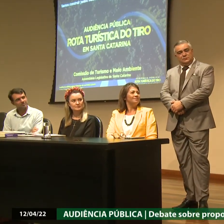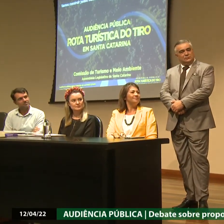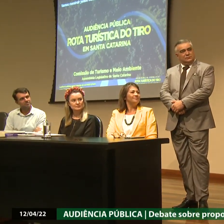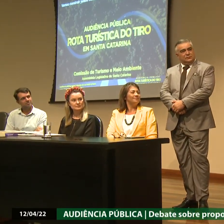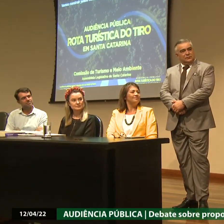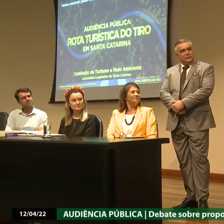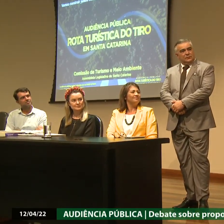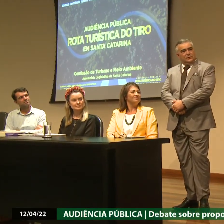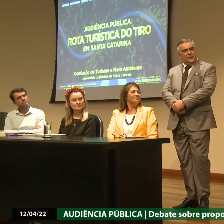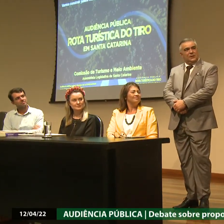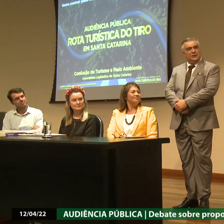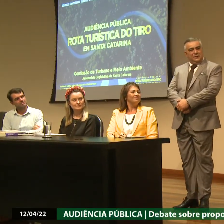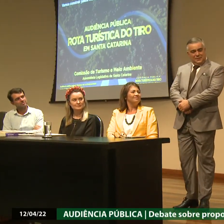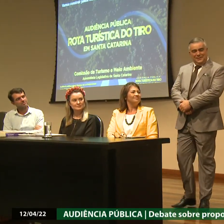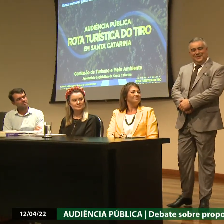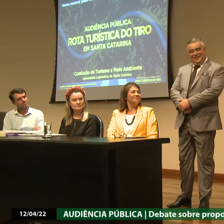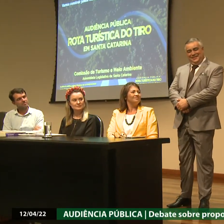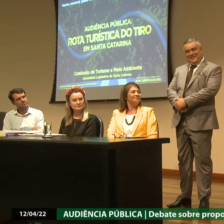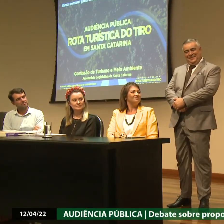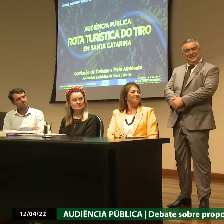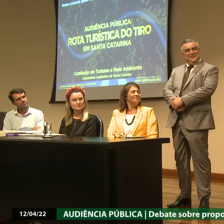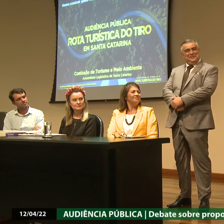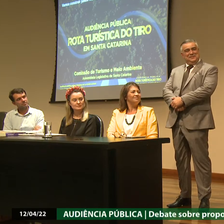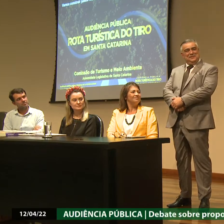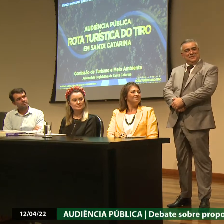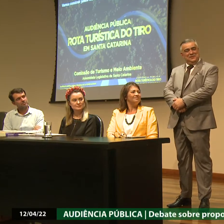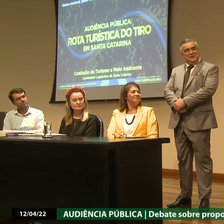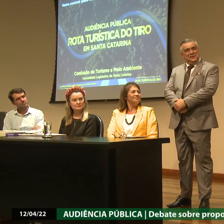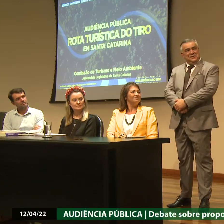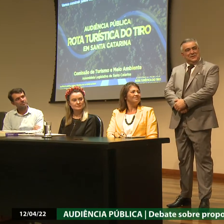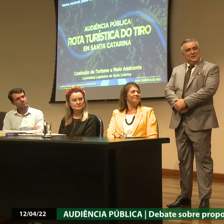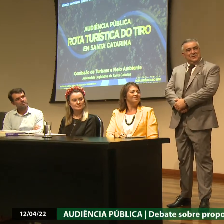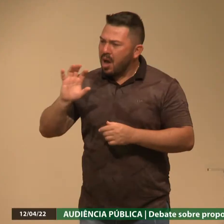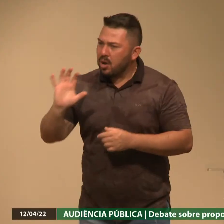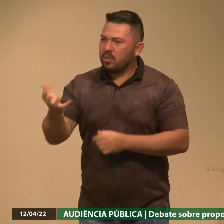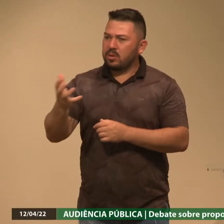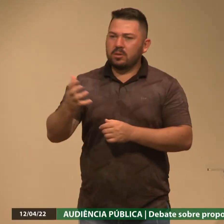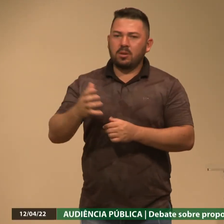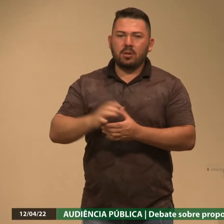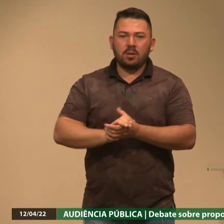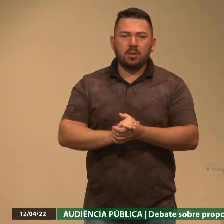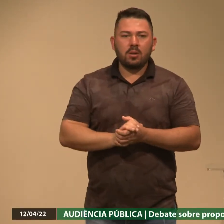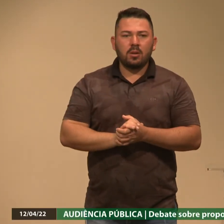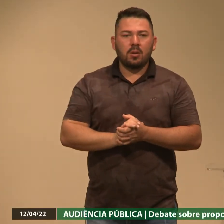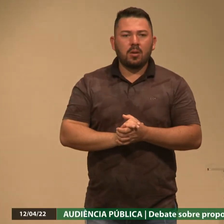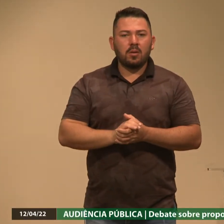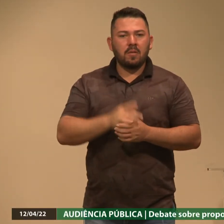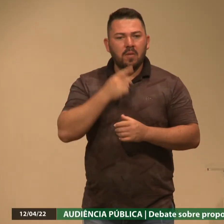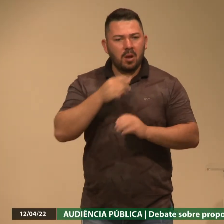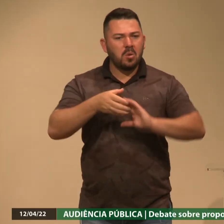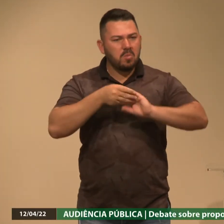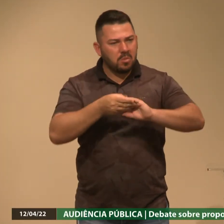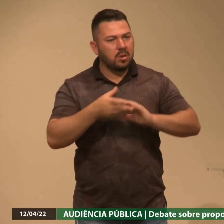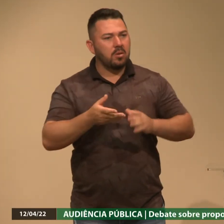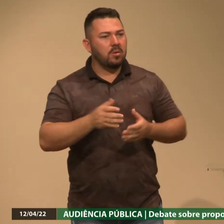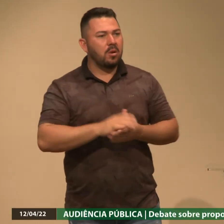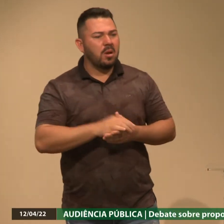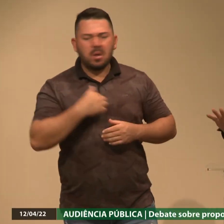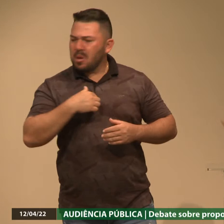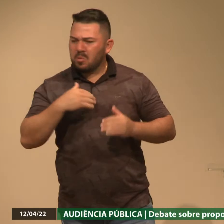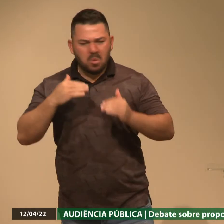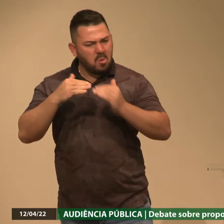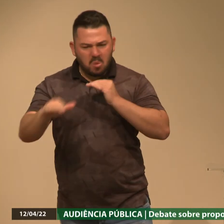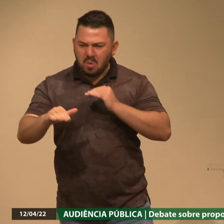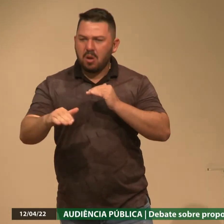aquilo que fala fala é o que vai acontecer conta comigo nisso e o seu não